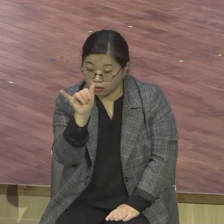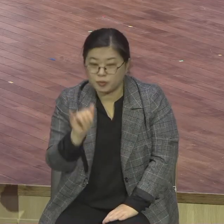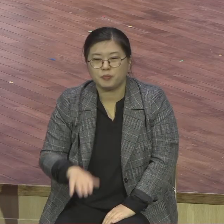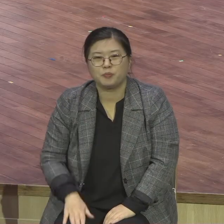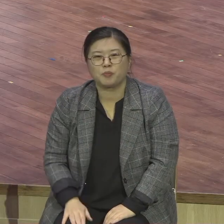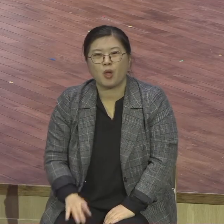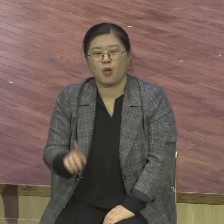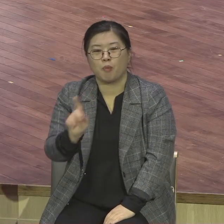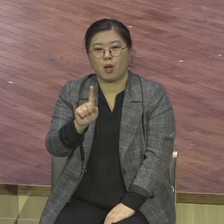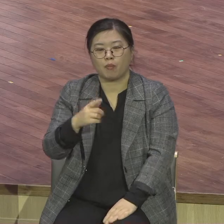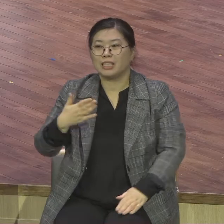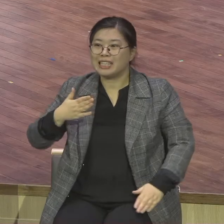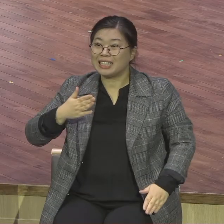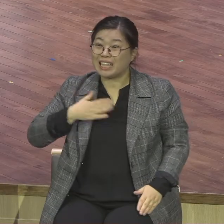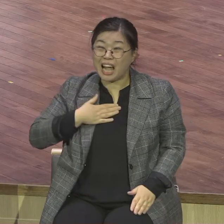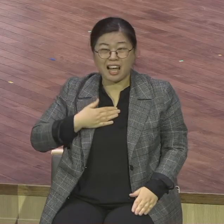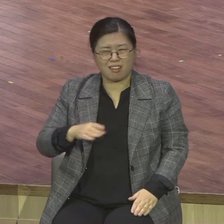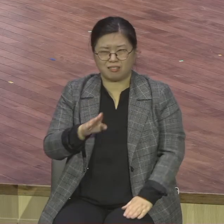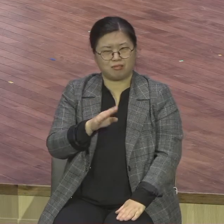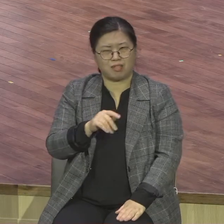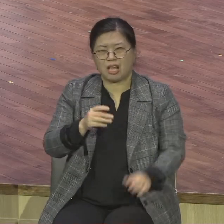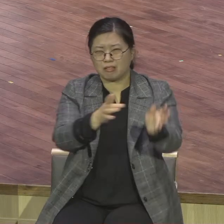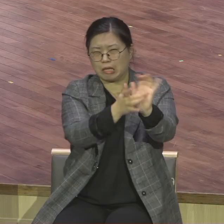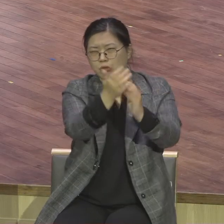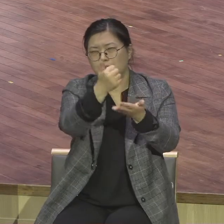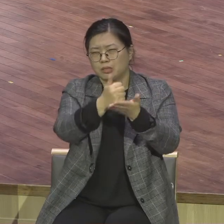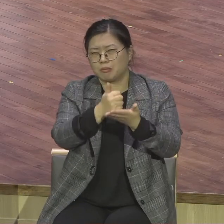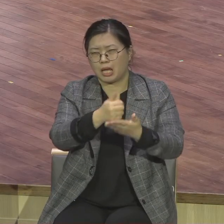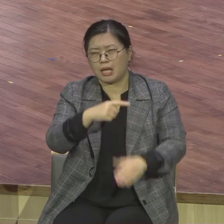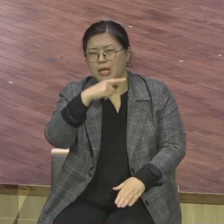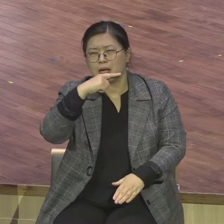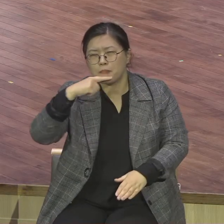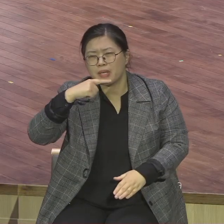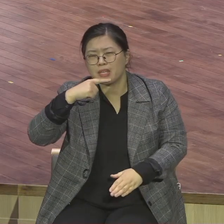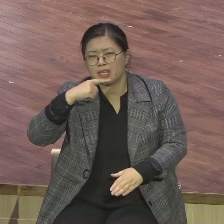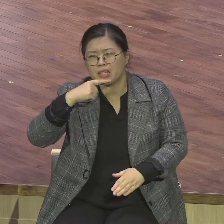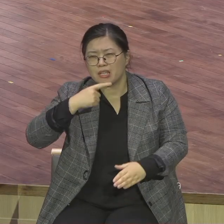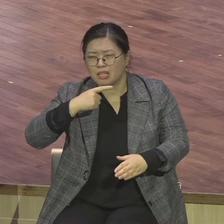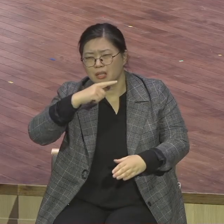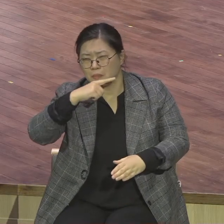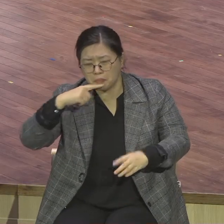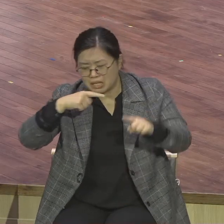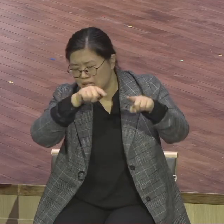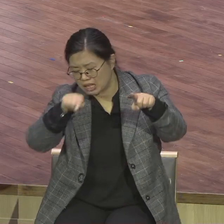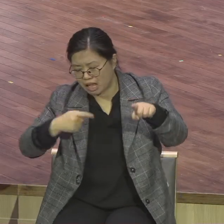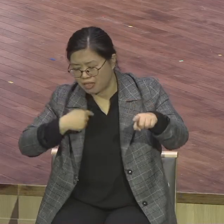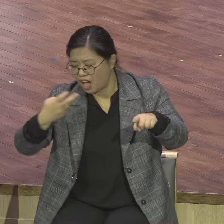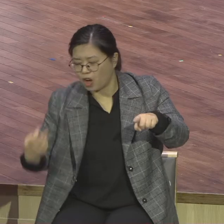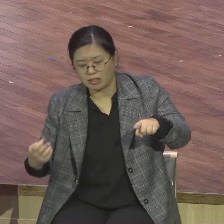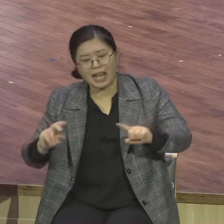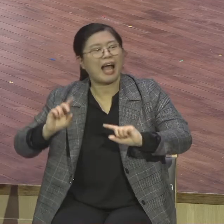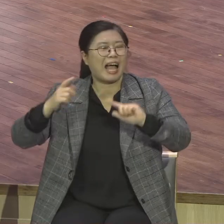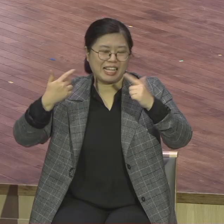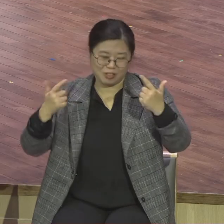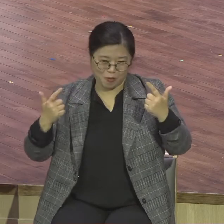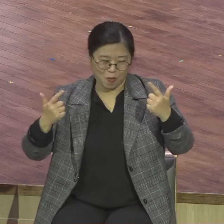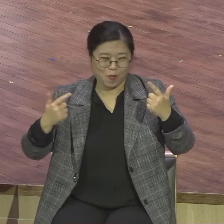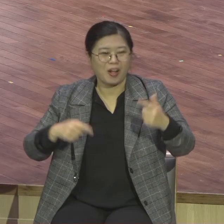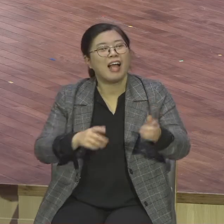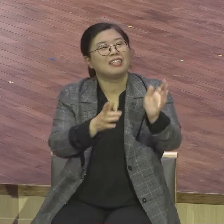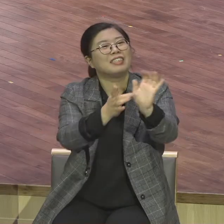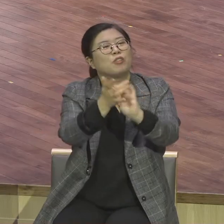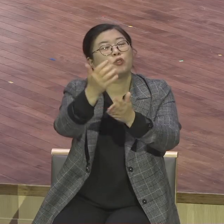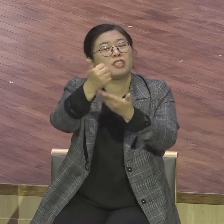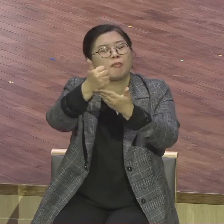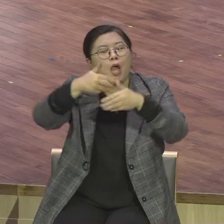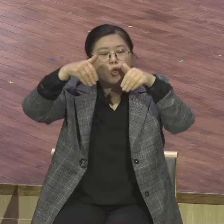아니고 예수님의 이제는 그리스도의 종이다 그랬어요. 예수 그리스도의 종 그랬어요. 예수